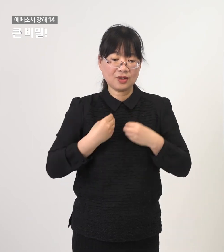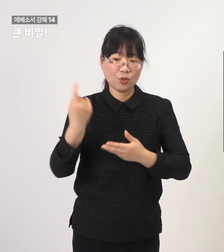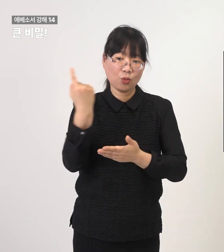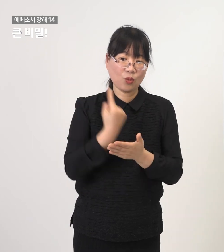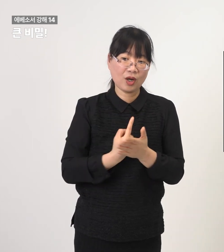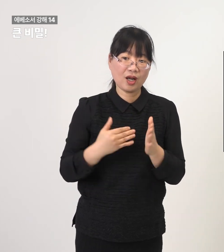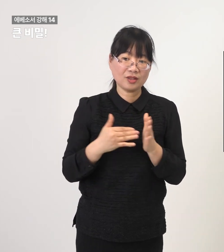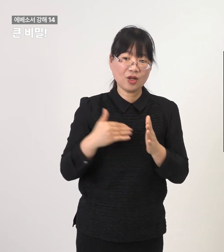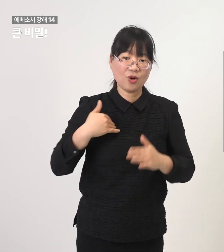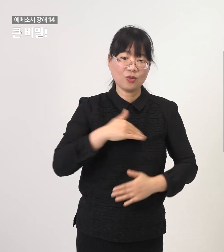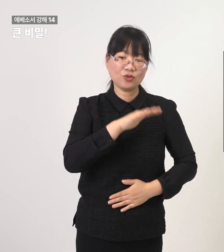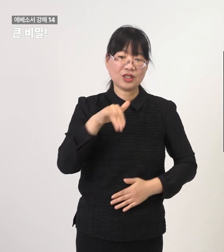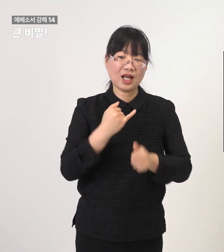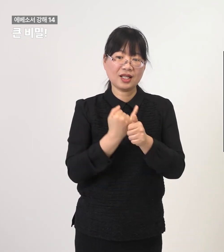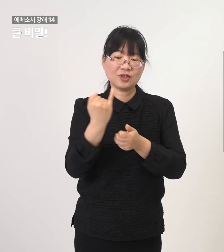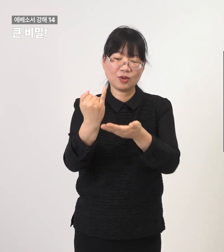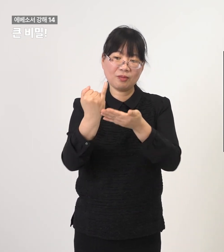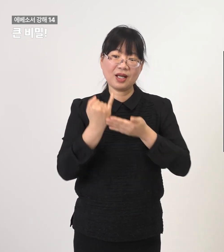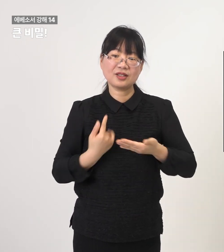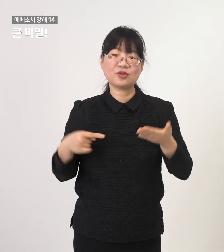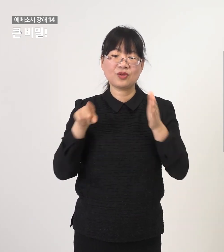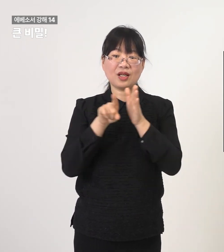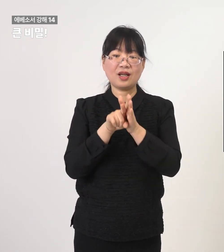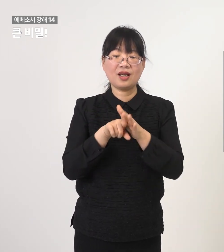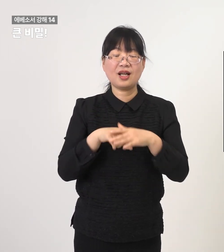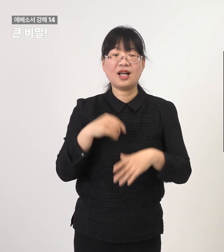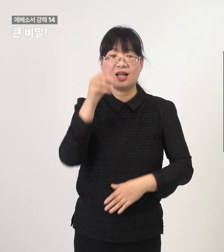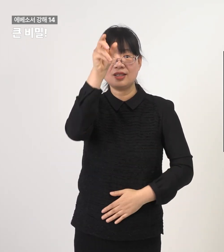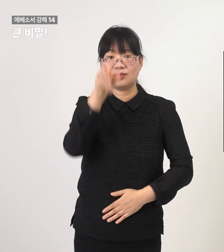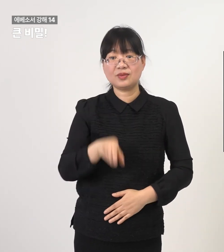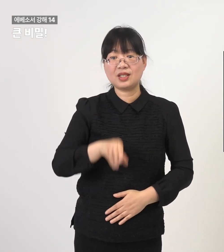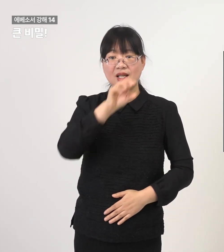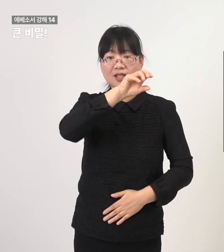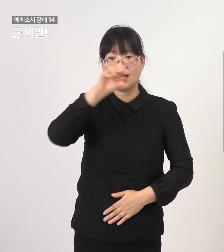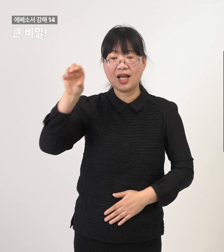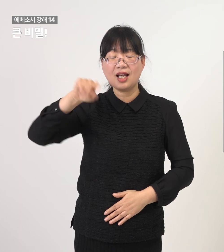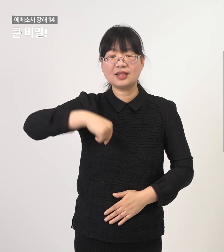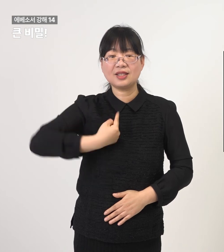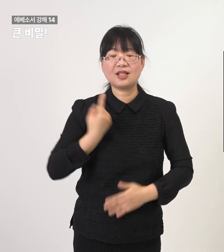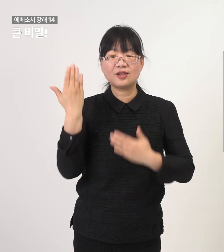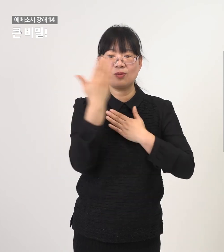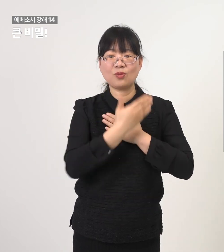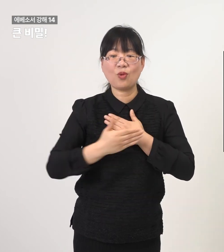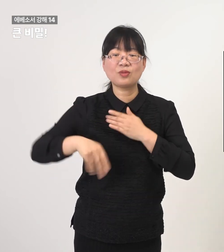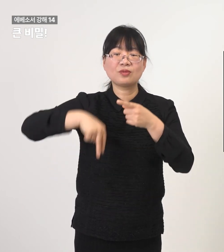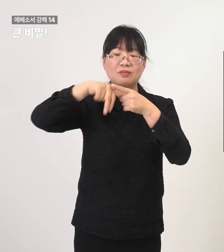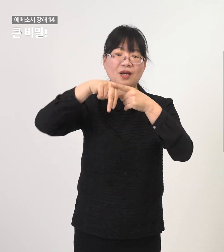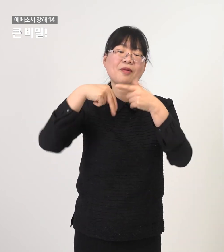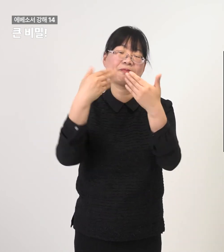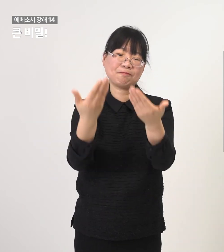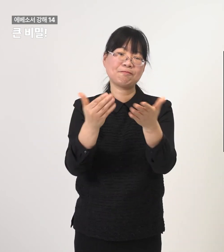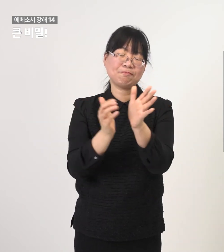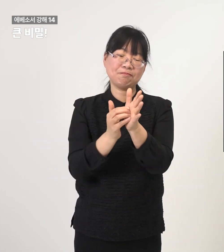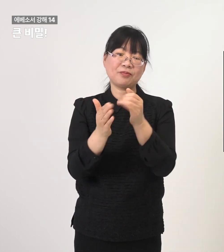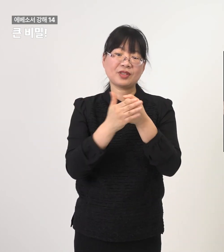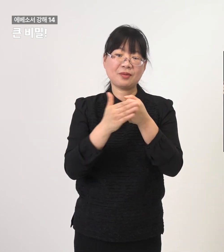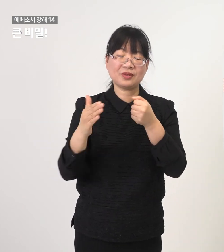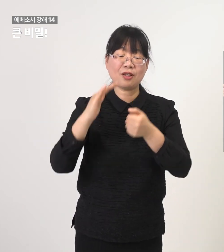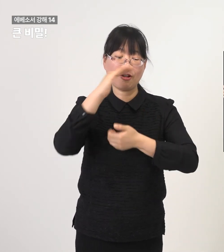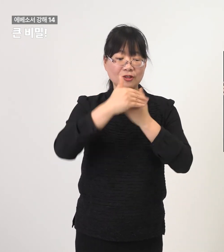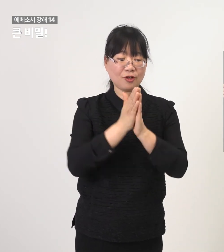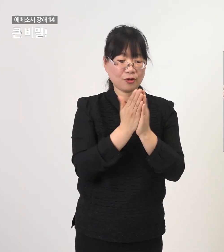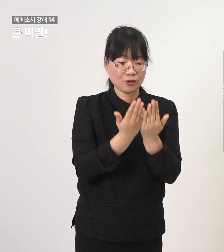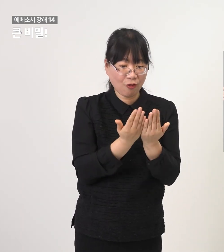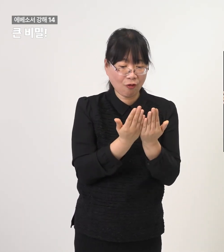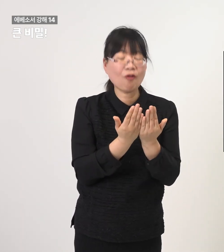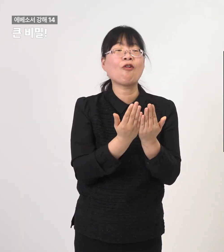오셔서 우리를 아내로 맡기 위해서 십자가에 자기 몸을 내어주셨어요. 그래서